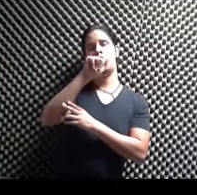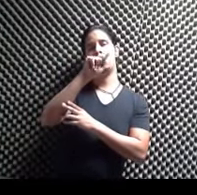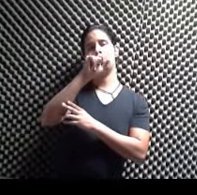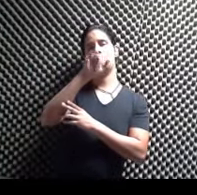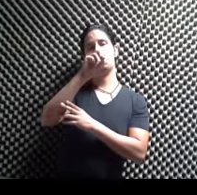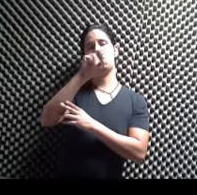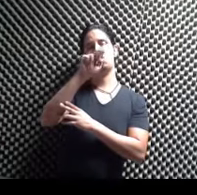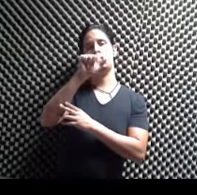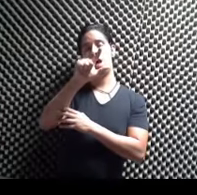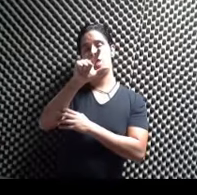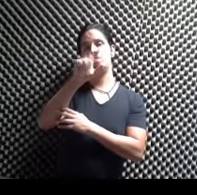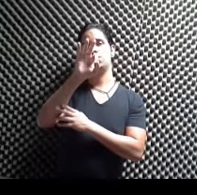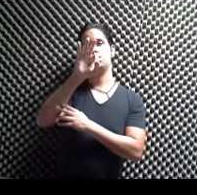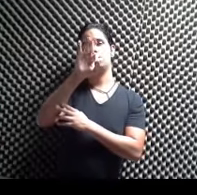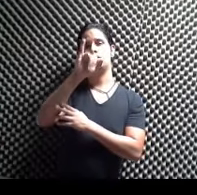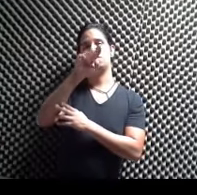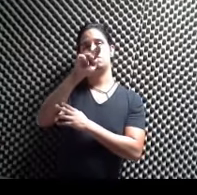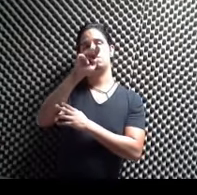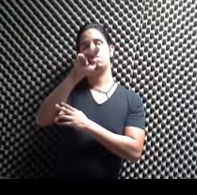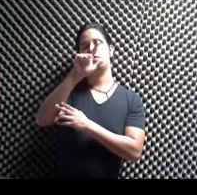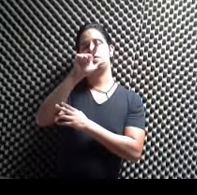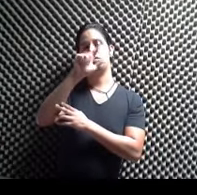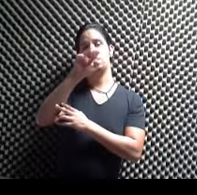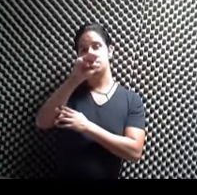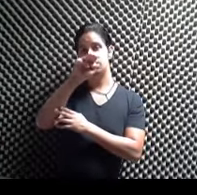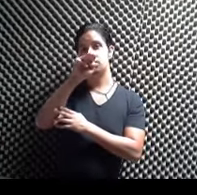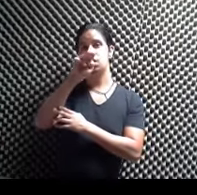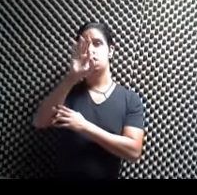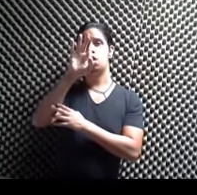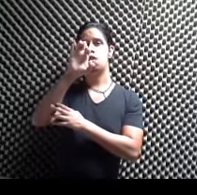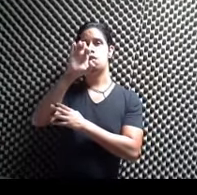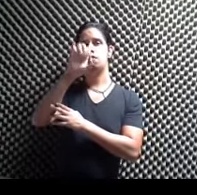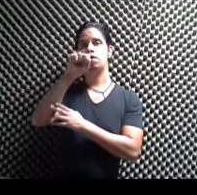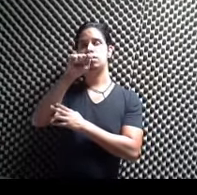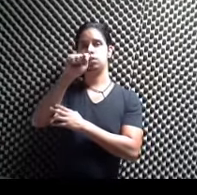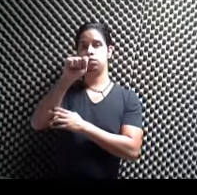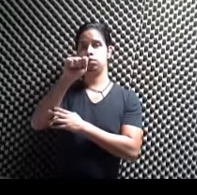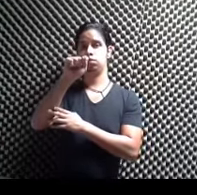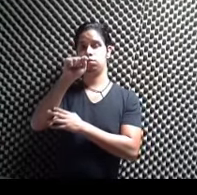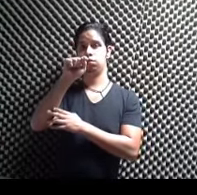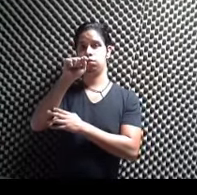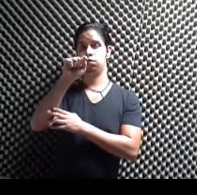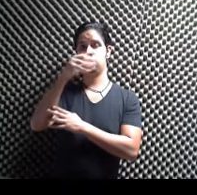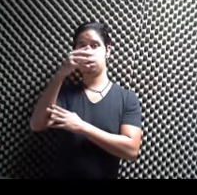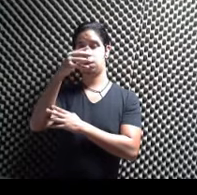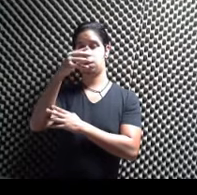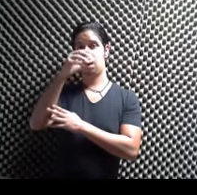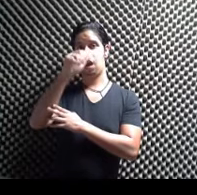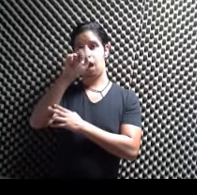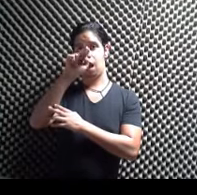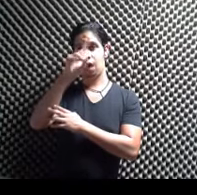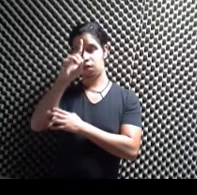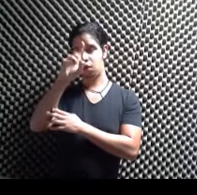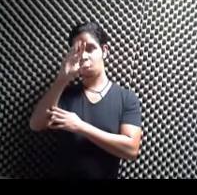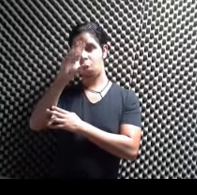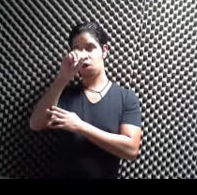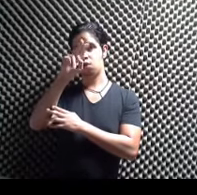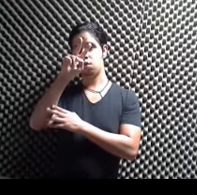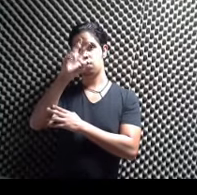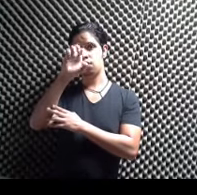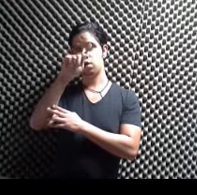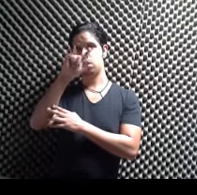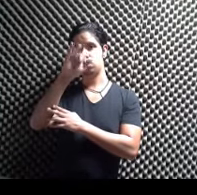dónde estaba la dirección. ¡Ay, bendito sea el señor! A ver, aquí, a ver, sí. Puerto Rico International Film Fest and Convention. Usted entra ahí, ahí aparece la información